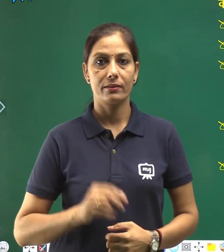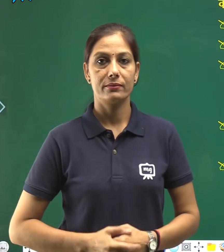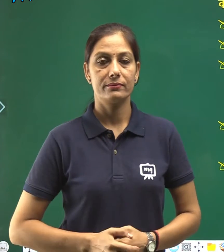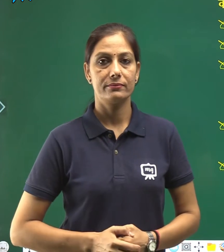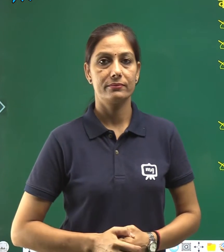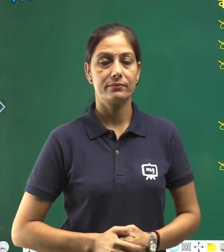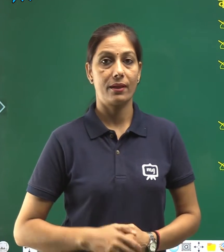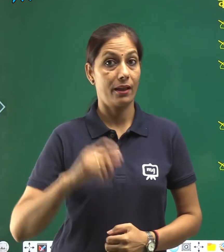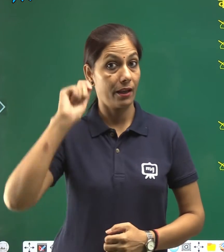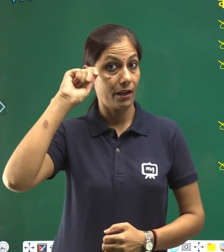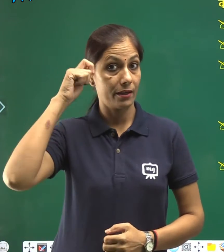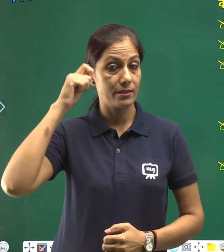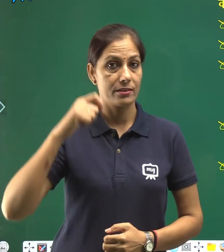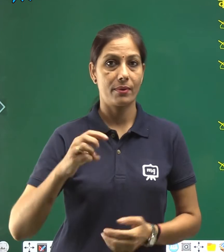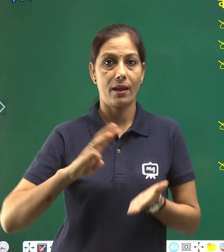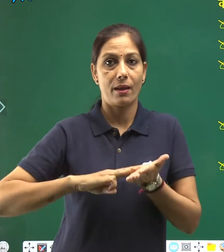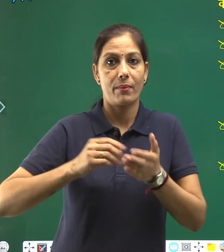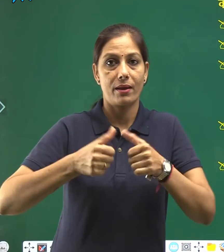अंग्रेजी में एमए